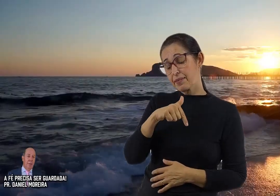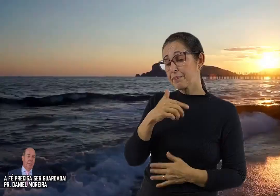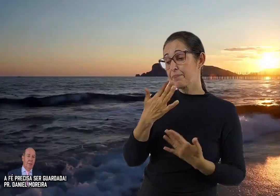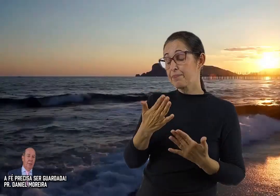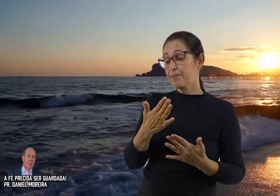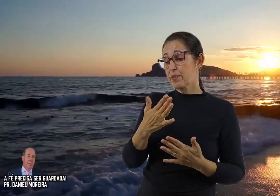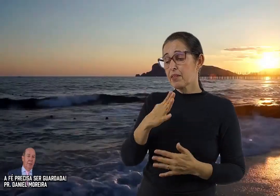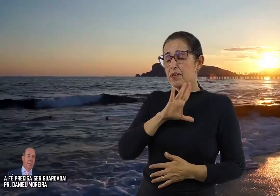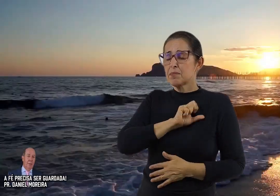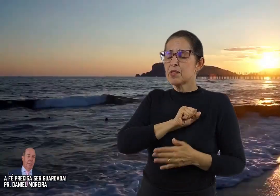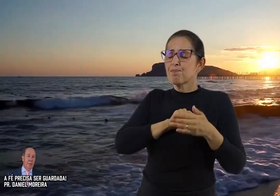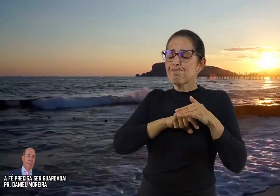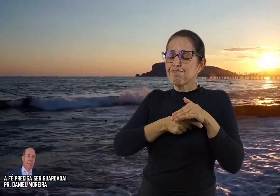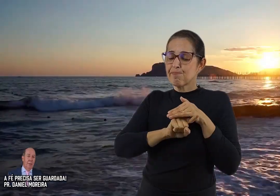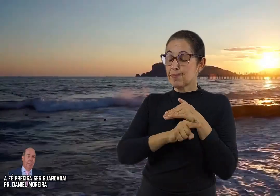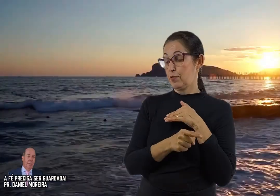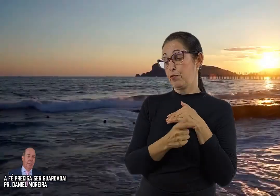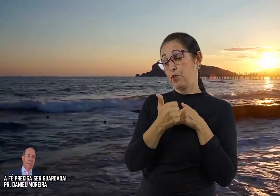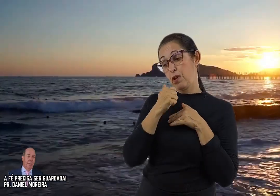Um amor profundo por ela.